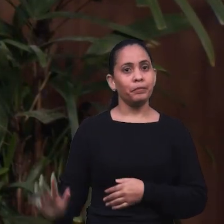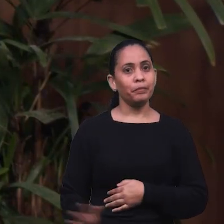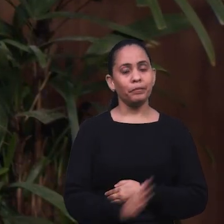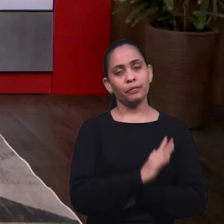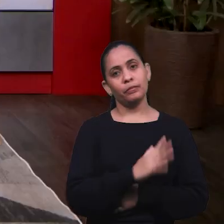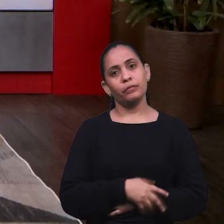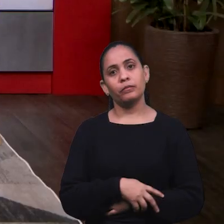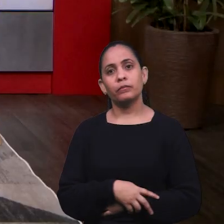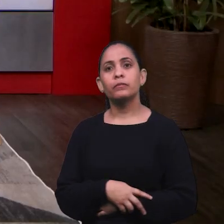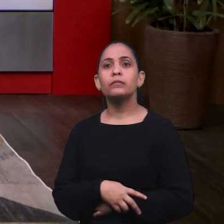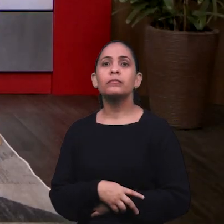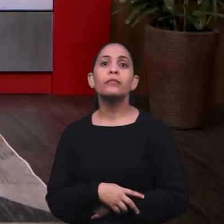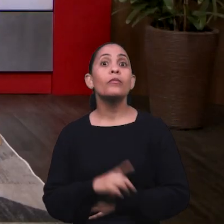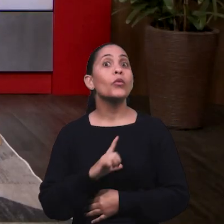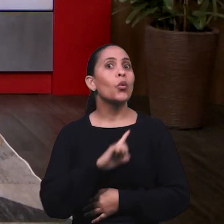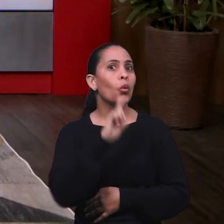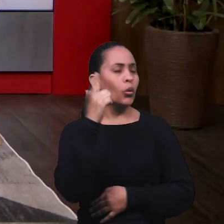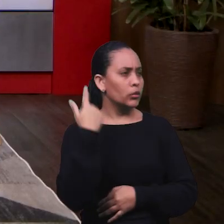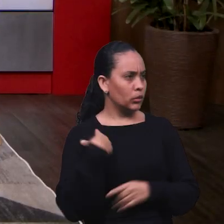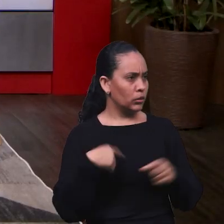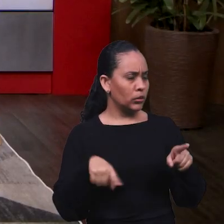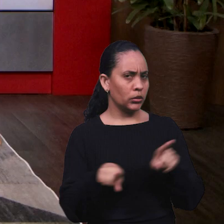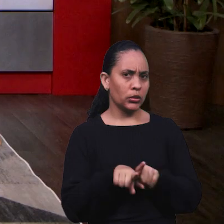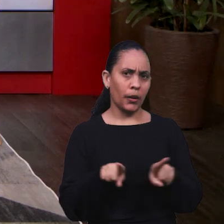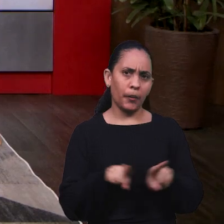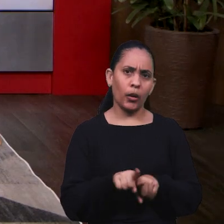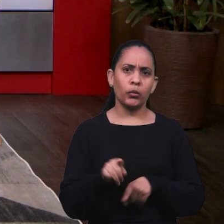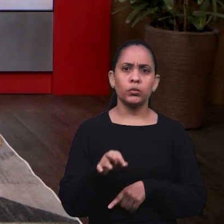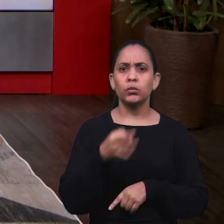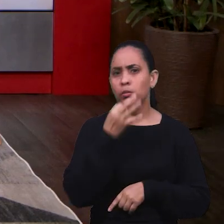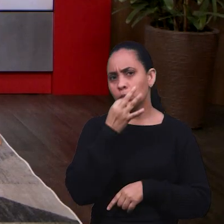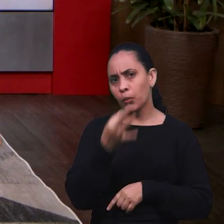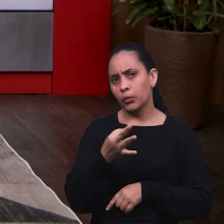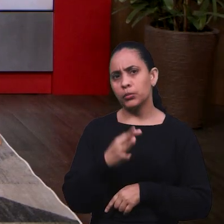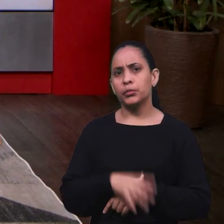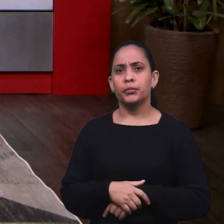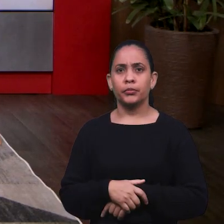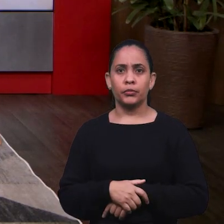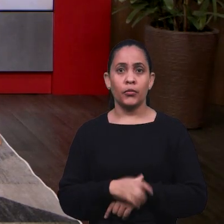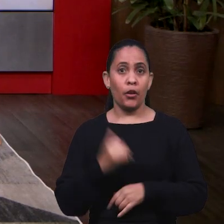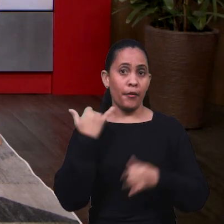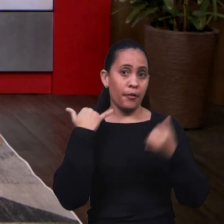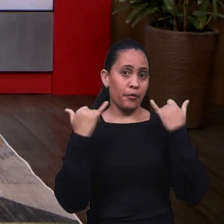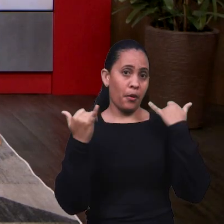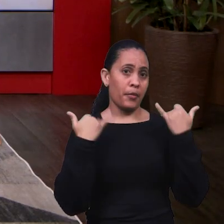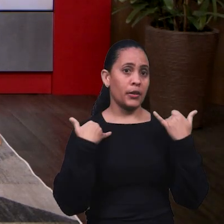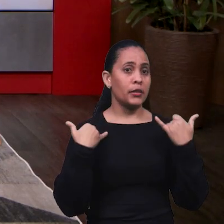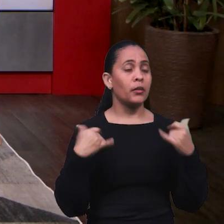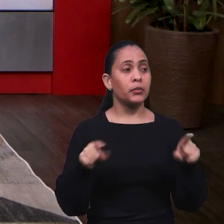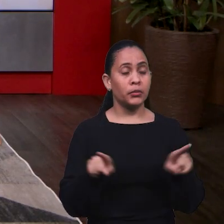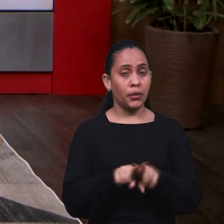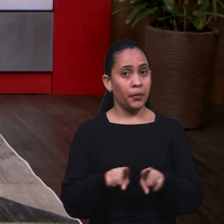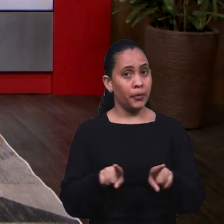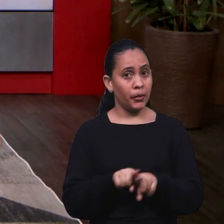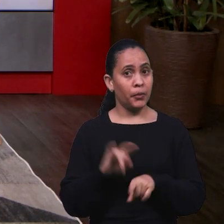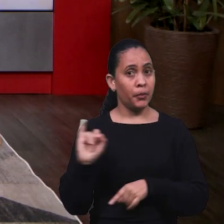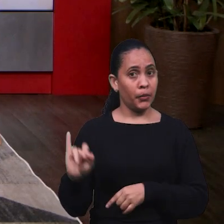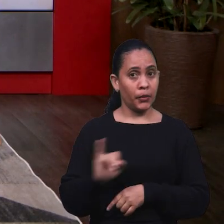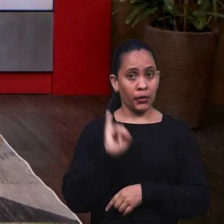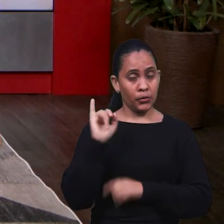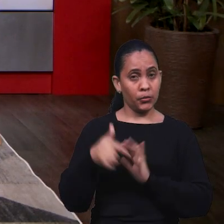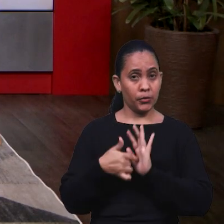pensão, da pensão por Exatamente. morte. Tem mais alguma outra dica, mais alguma outra informação que você acha relevante passar para